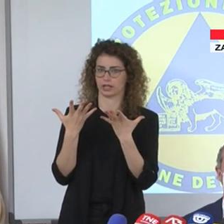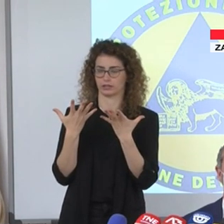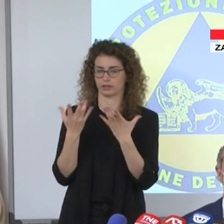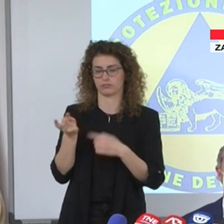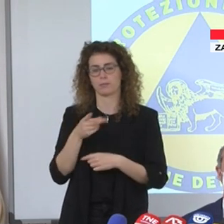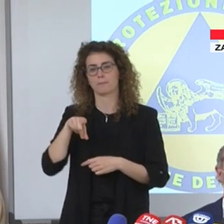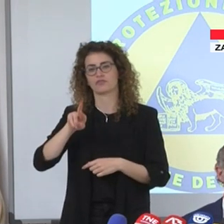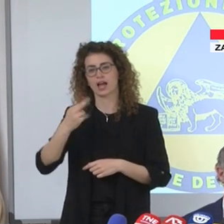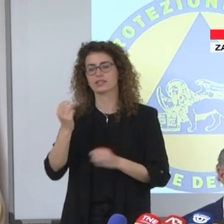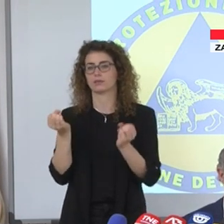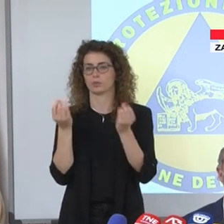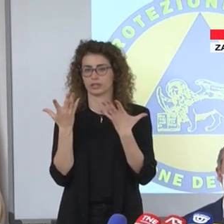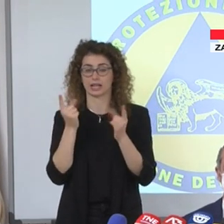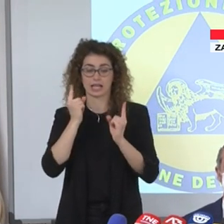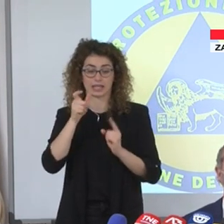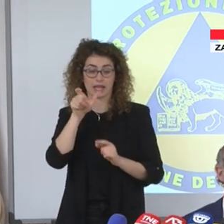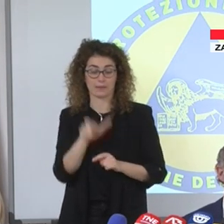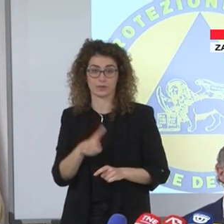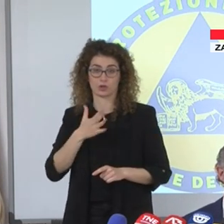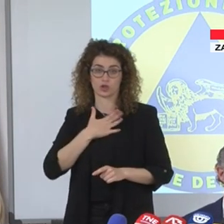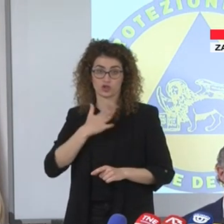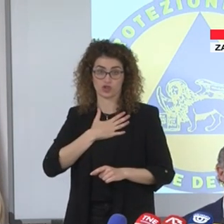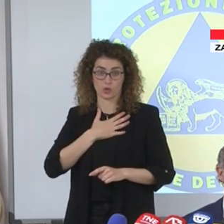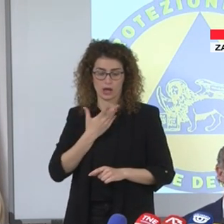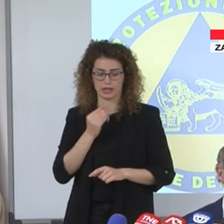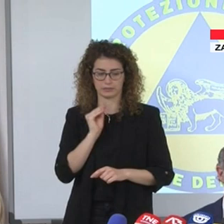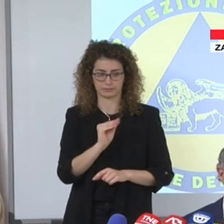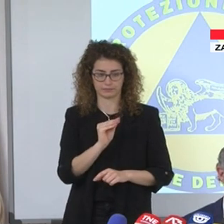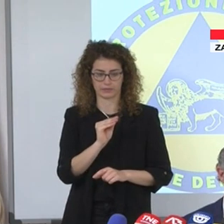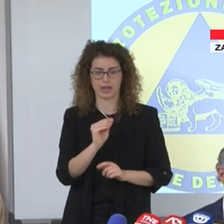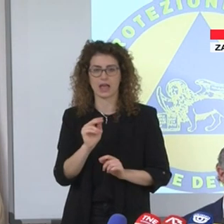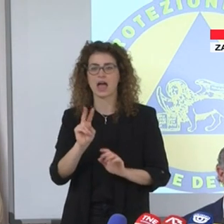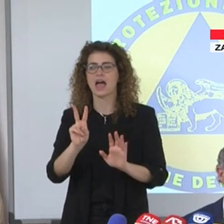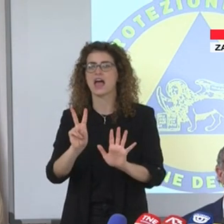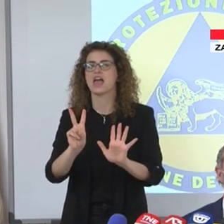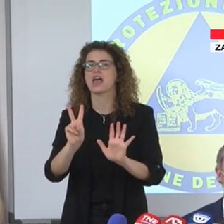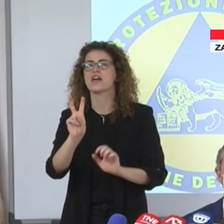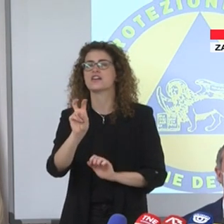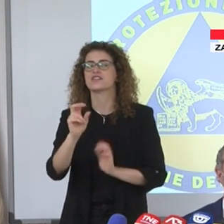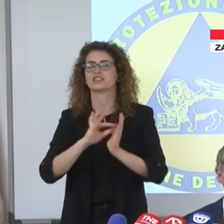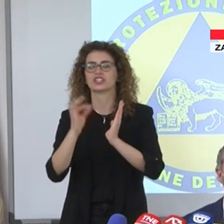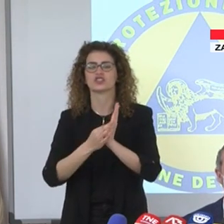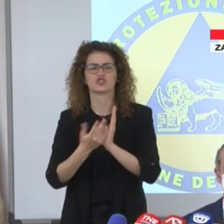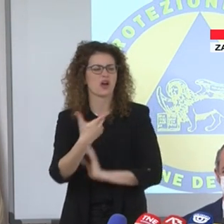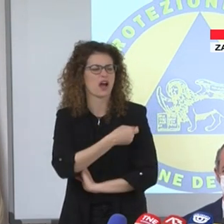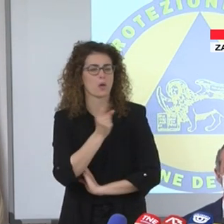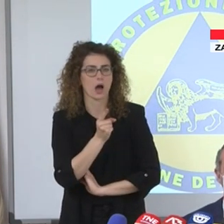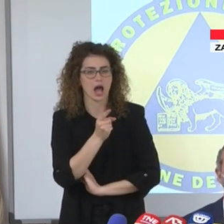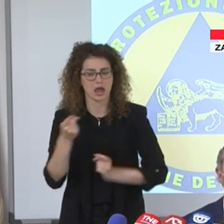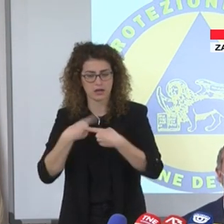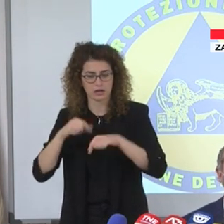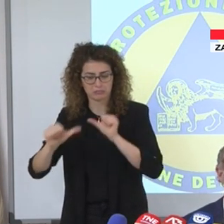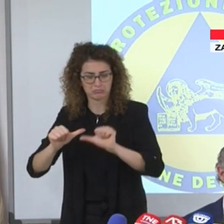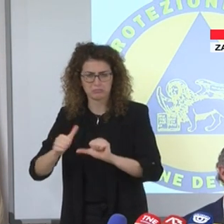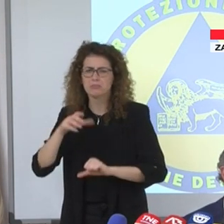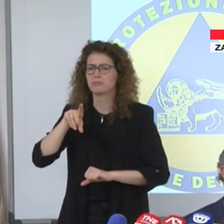Pfizer e Moderna. Se un cinquantenne mi chiede che vaccino mi faranno fra 20 giorni, se non cambia la circolare sarà Pfizer e